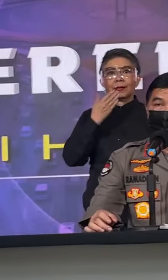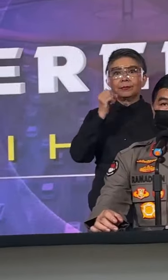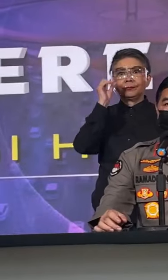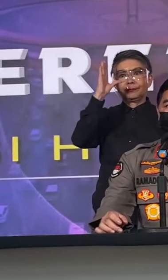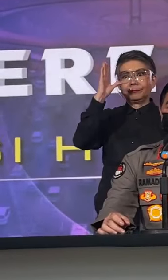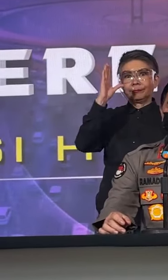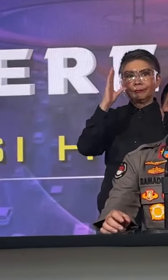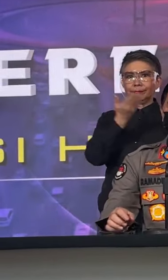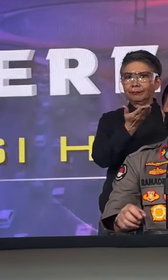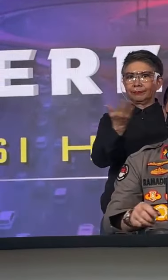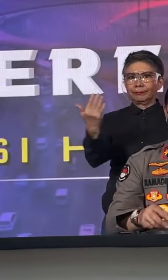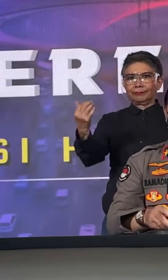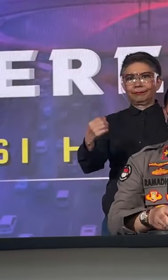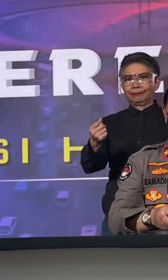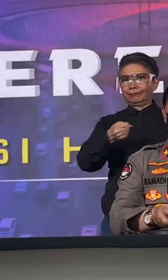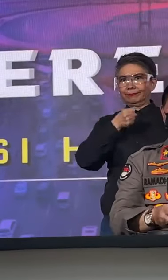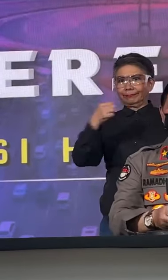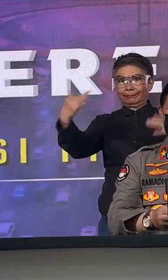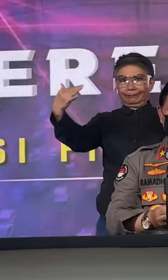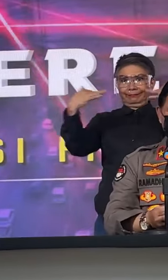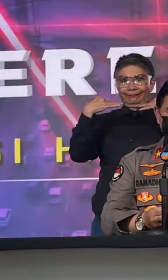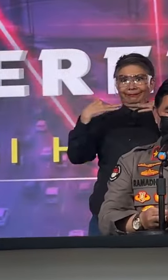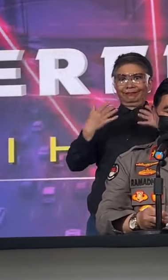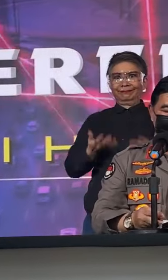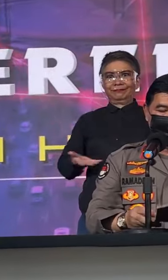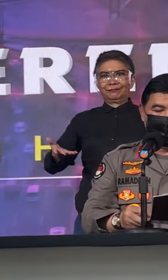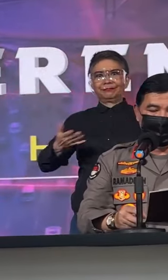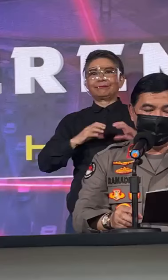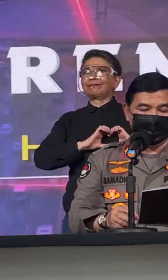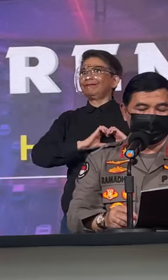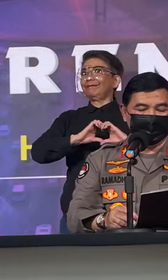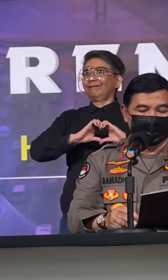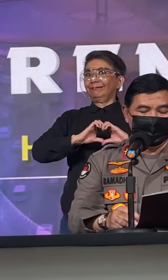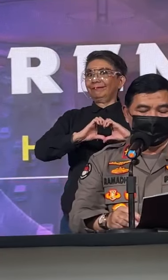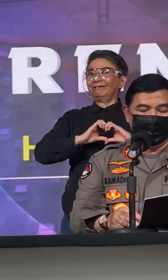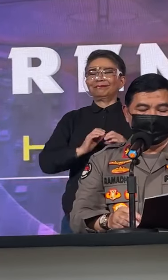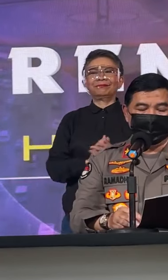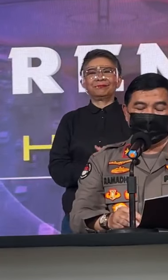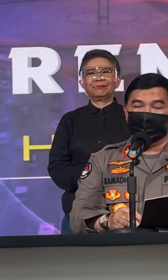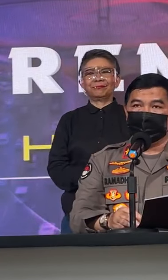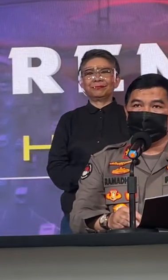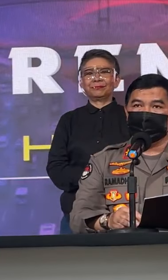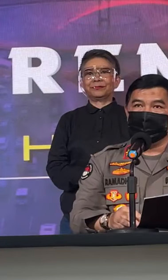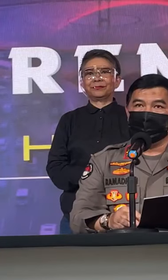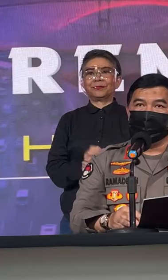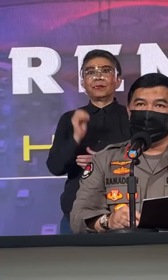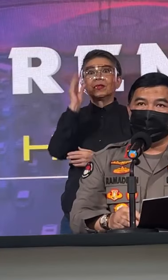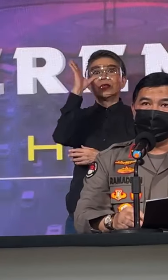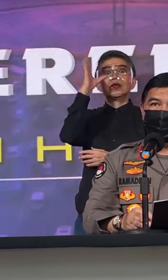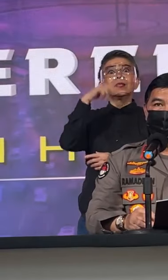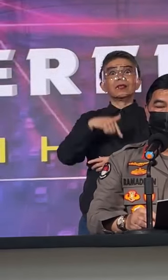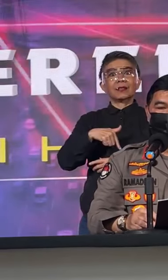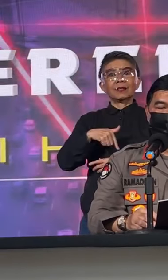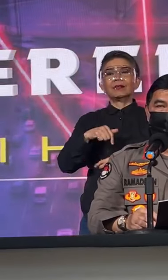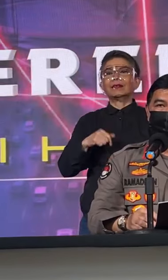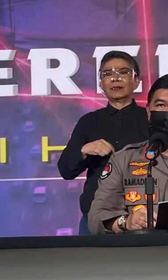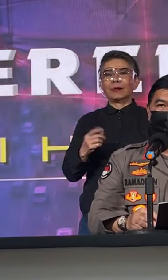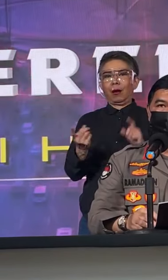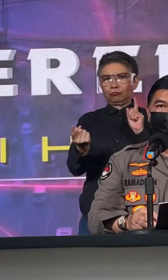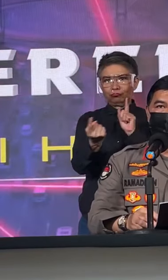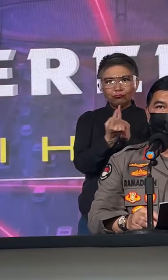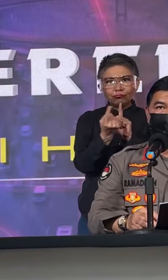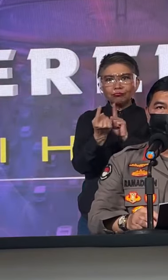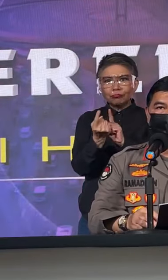Selamat siang rekan-rekan wartawan yang saya hormati dan saya cintai. Siang ini kita kembali